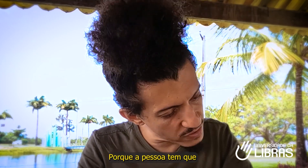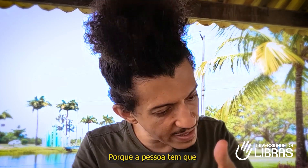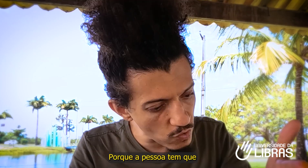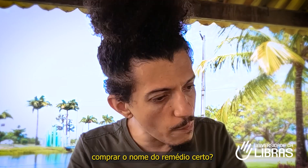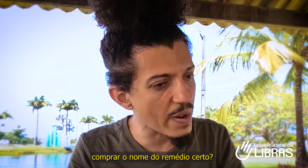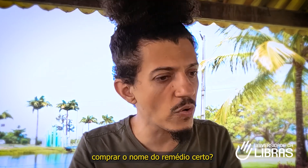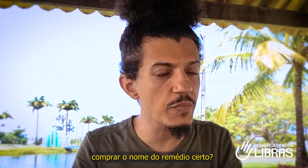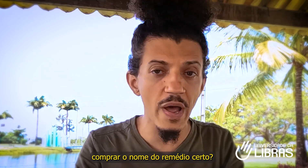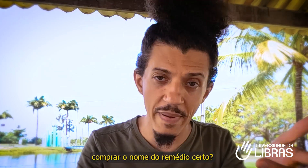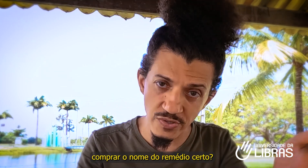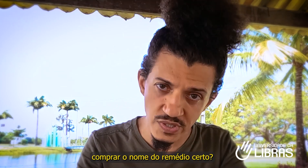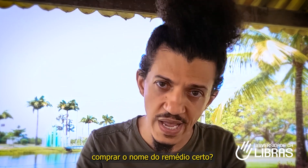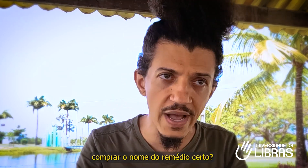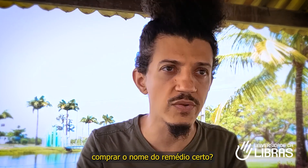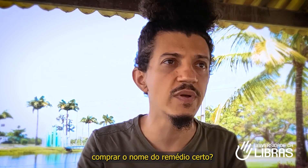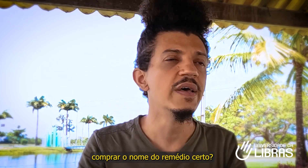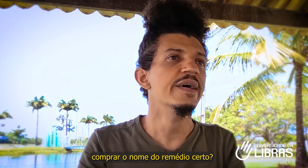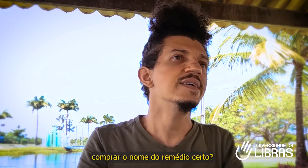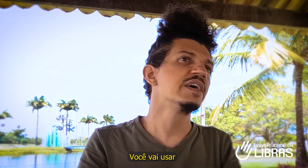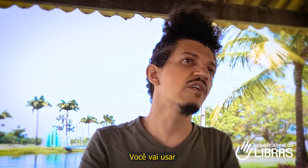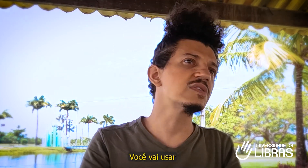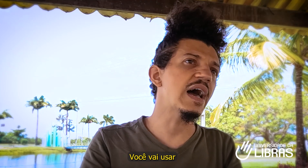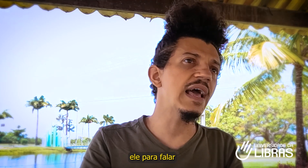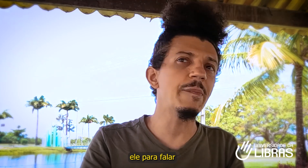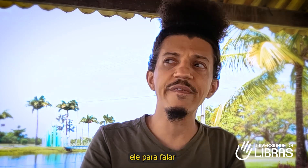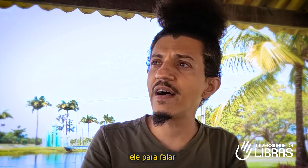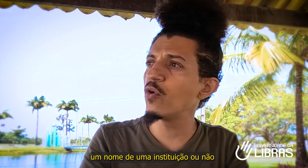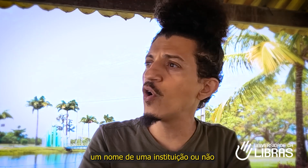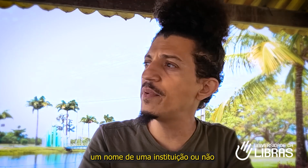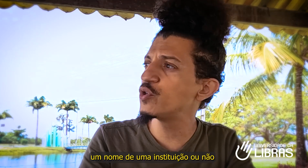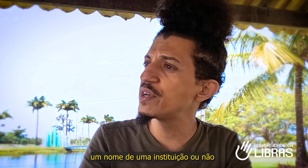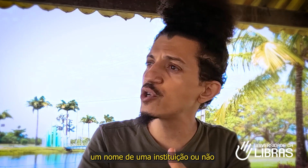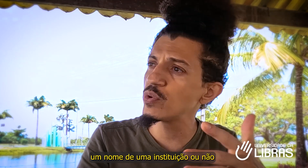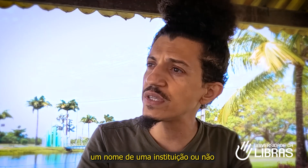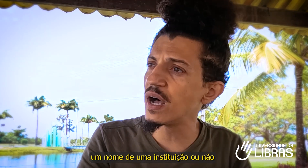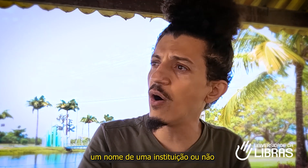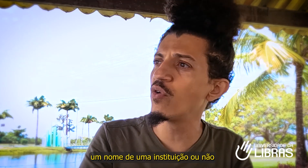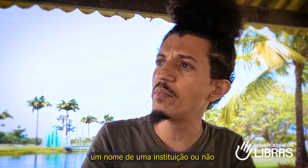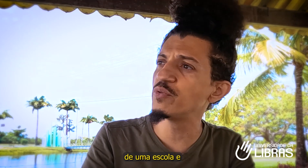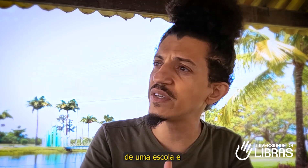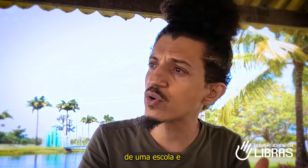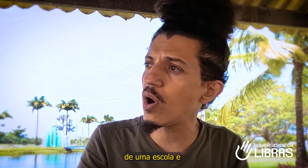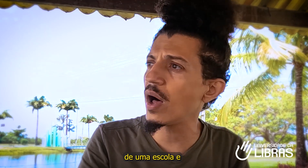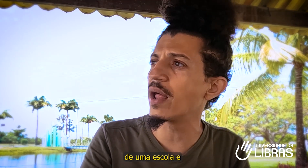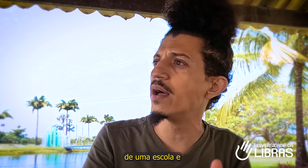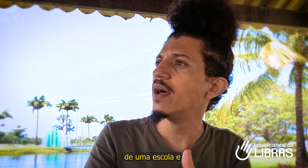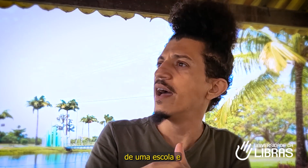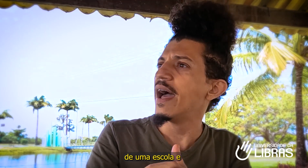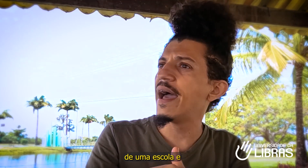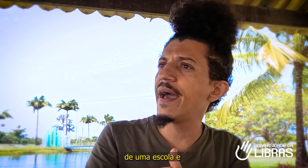tem que comprar o nome do remédio certo. Você vai usar ele para falar o nome de uma instituição, o nome de uma escola.